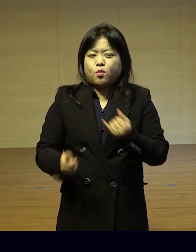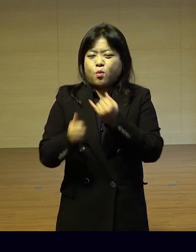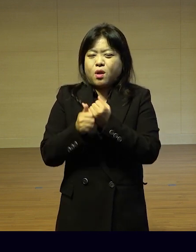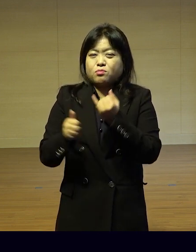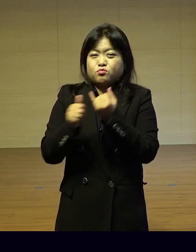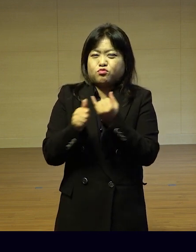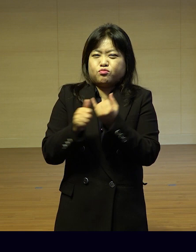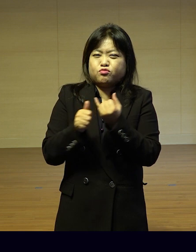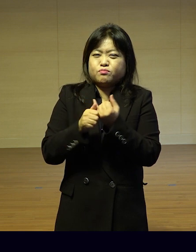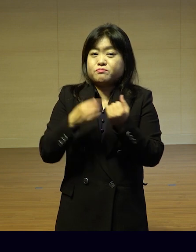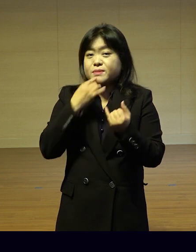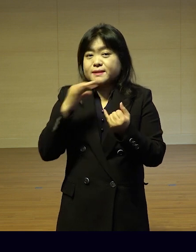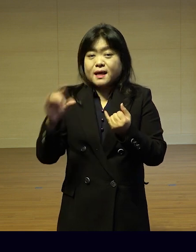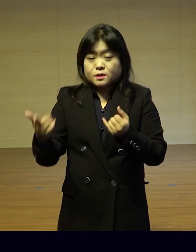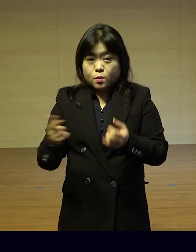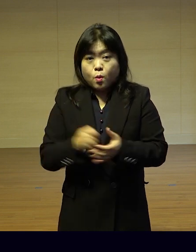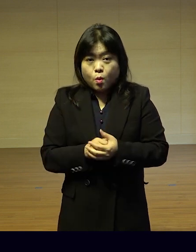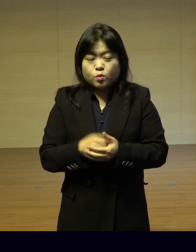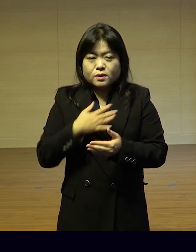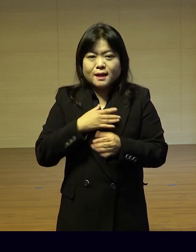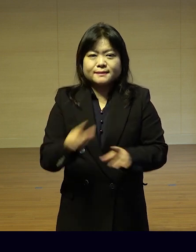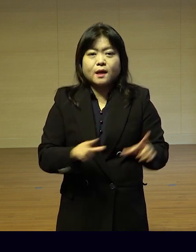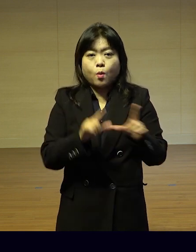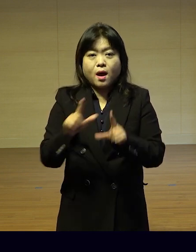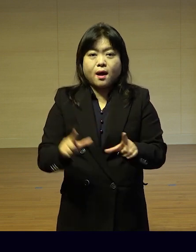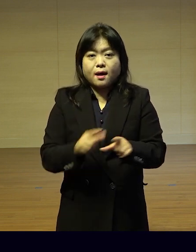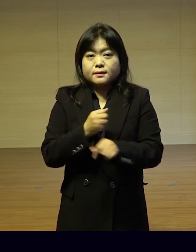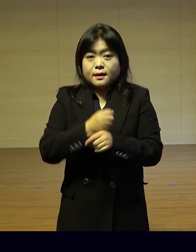부부의 경우에만이 아니고 우리가 생활을 할